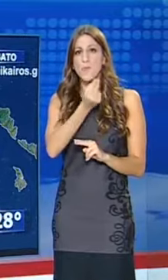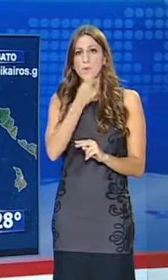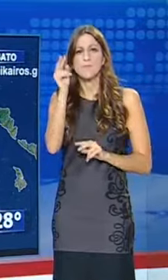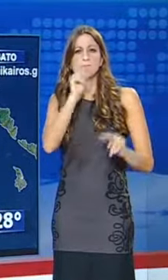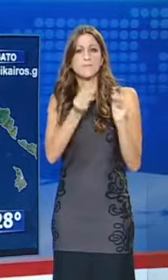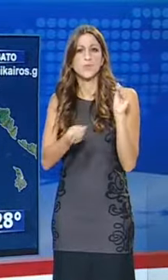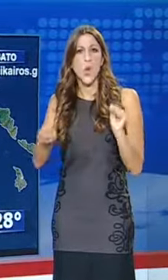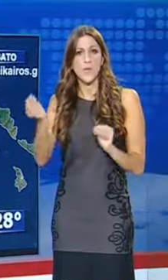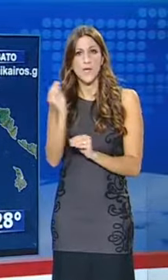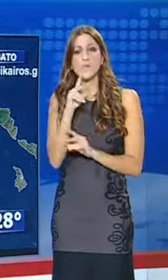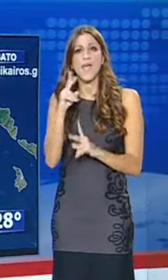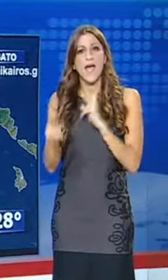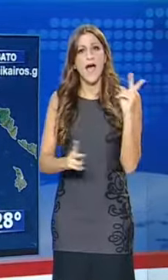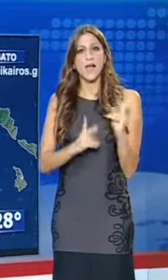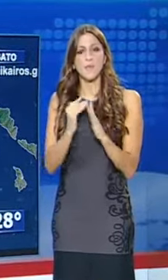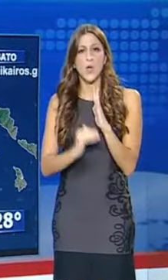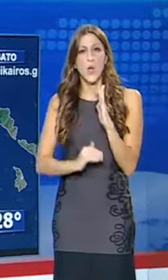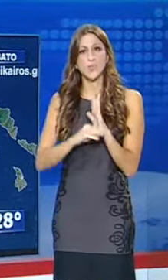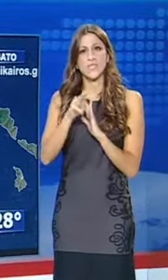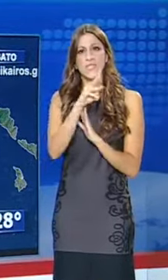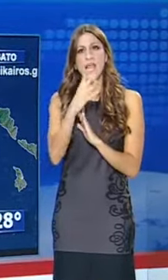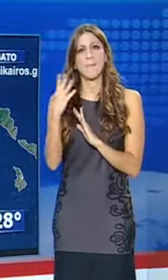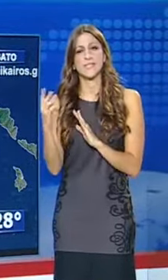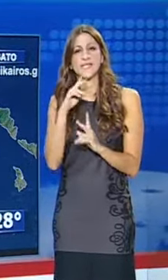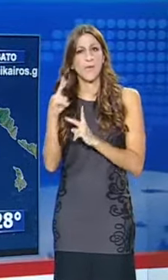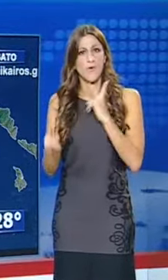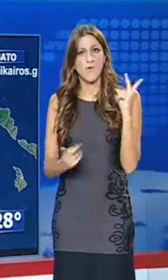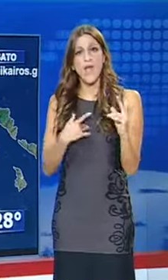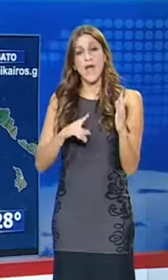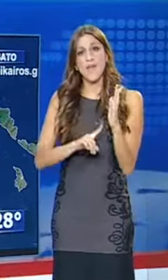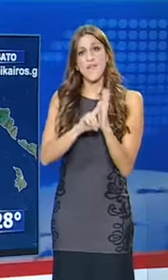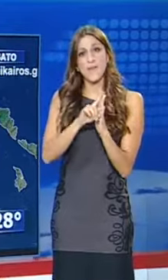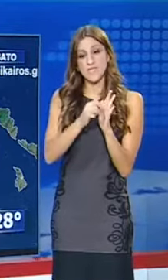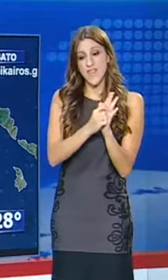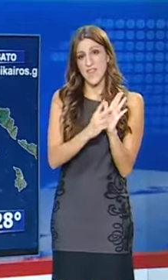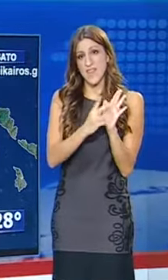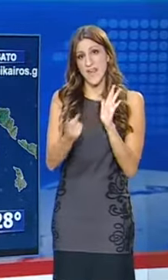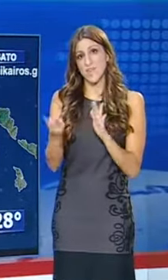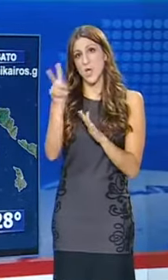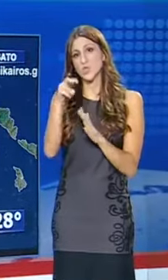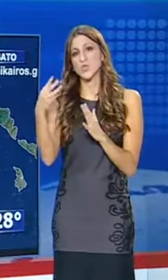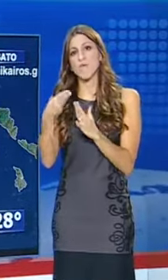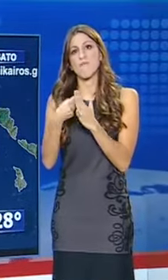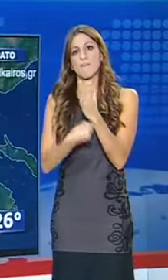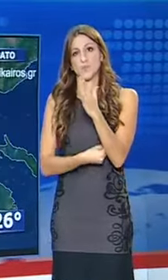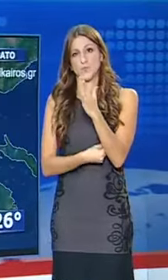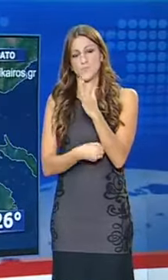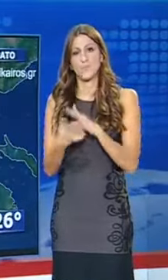πυκνώσουν. Άνεμοι από νότιες διευθύνσεις 3 με 4 μποφόρ και θερμοκρασία από 17 έως 28 βαθμούς Κελσίου. Στη Θεσσαλονίκη